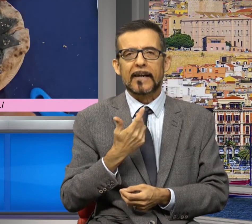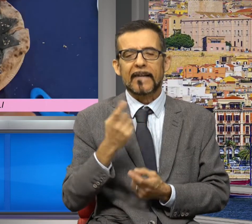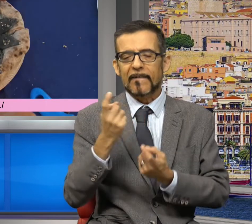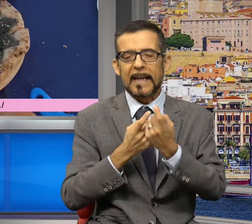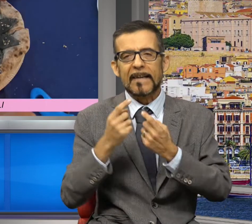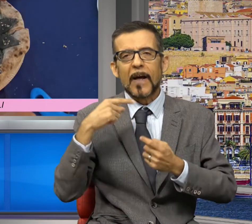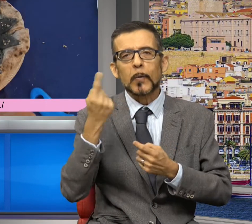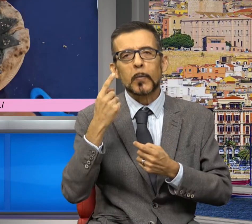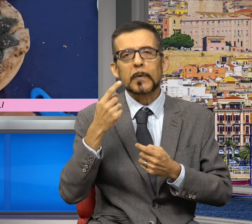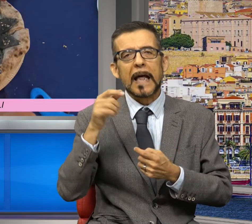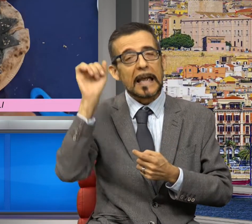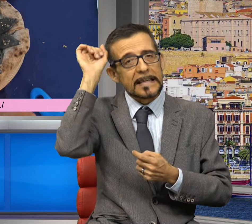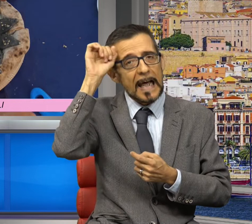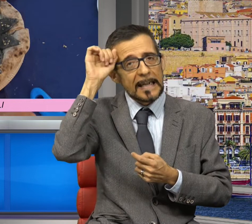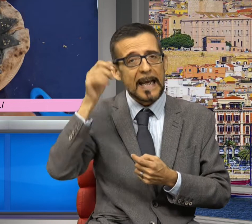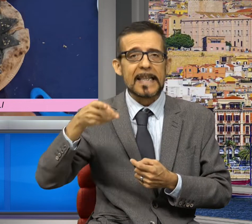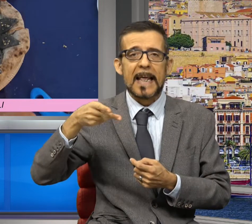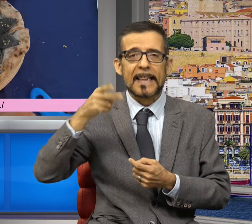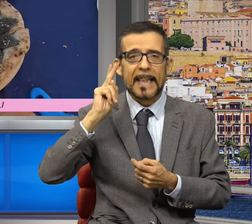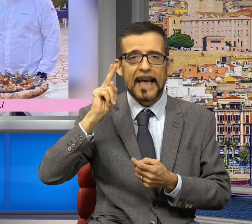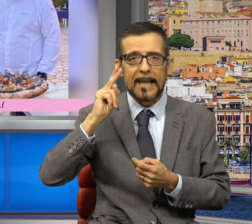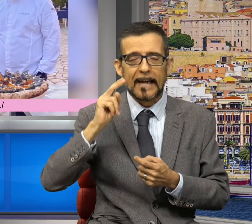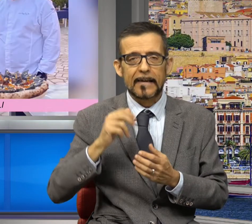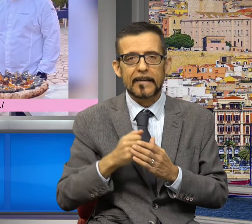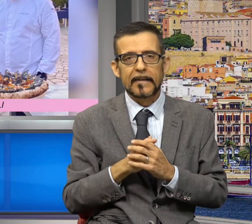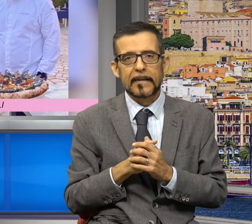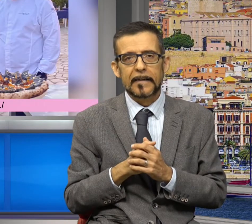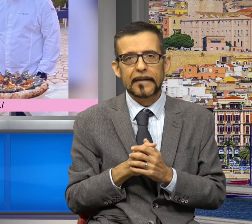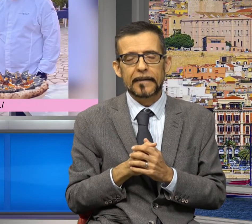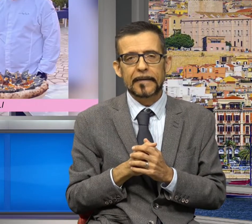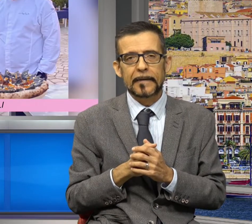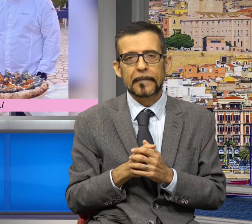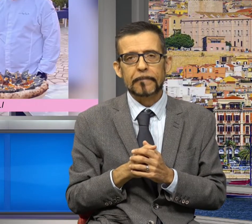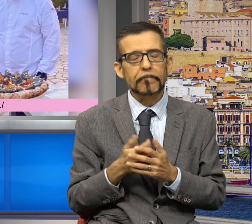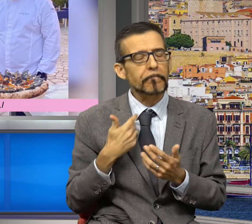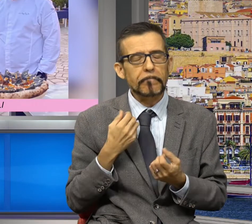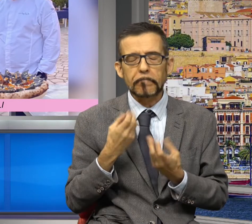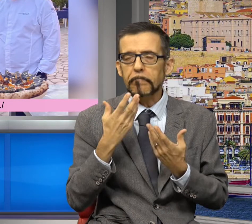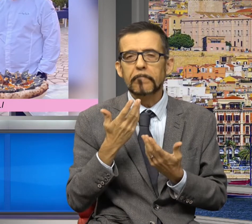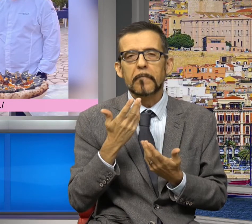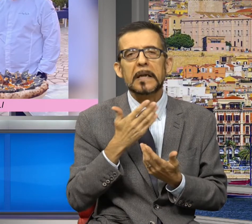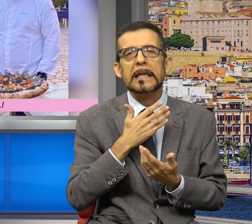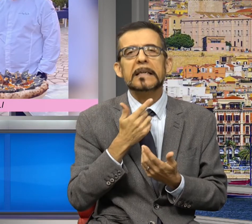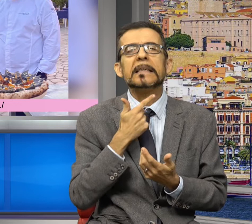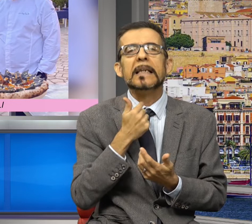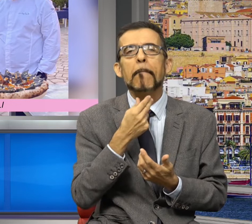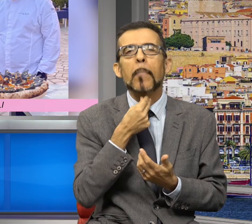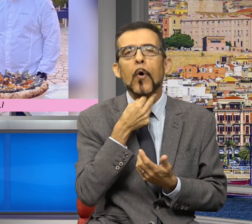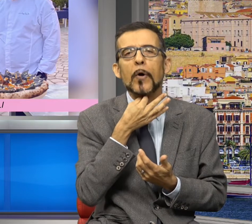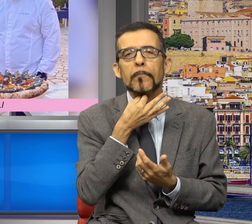la Sardegna. È stato un sprigionare di sapori proprio della nostra terra, i colori e anche